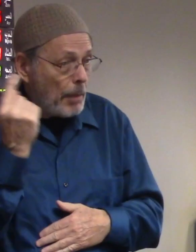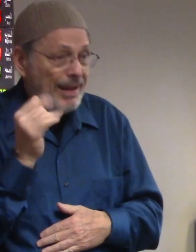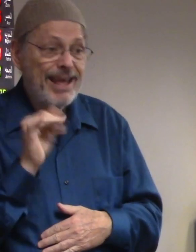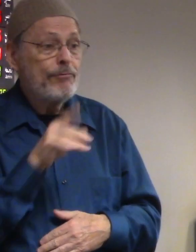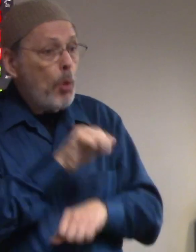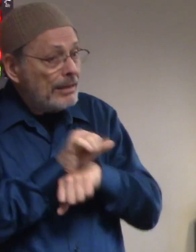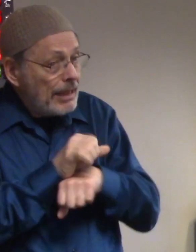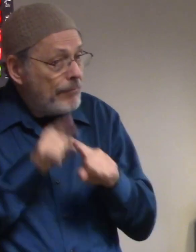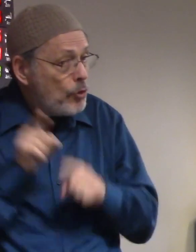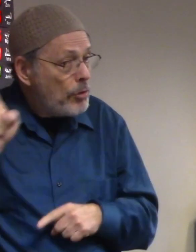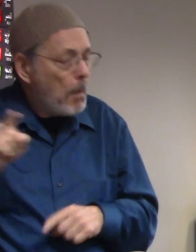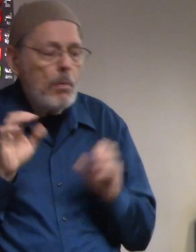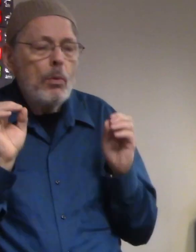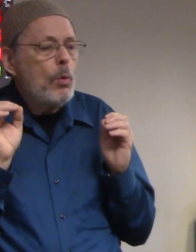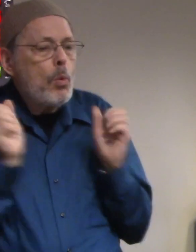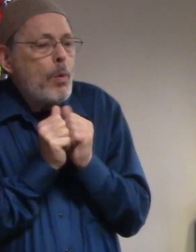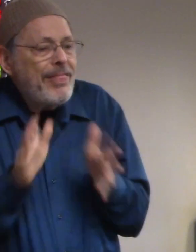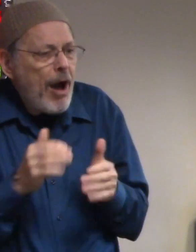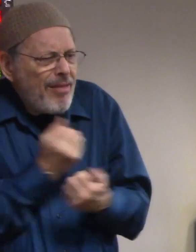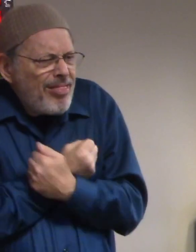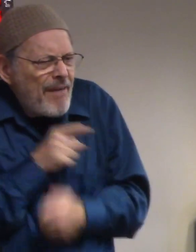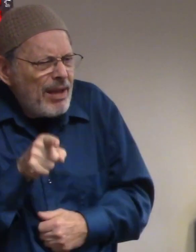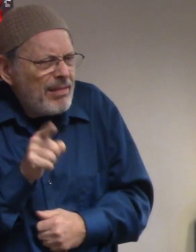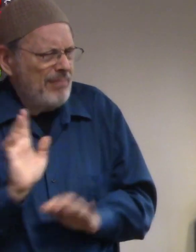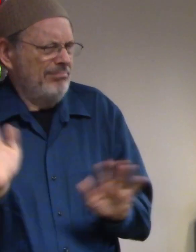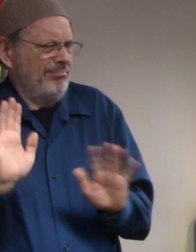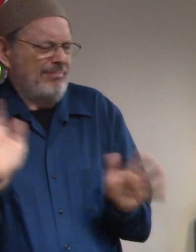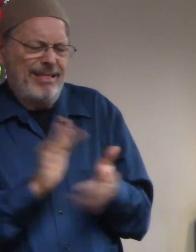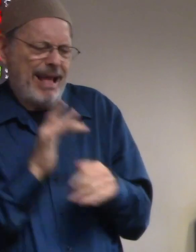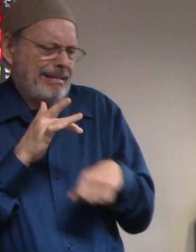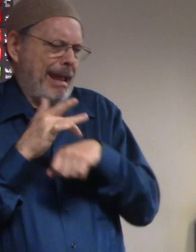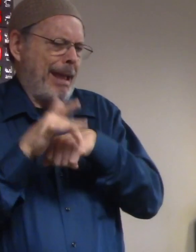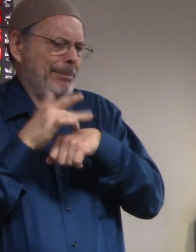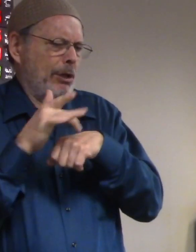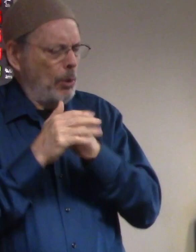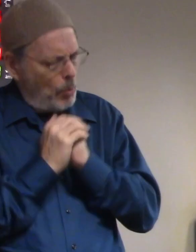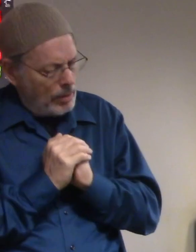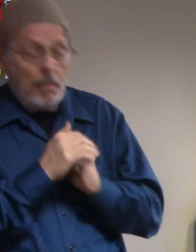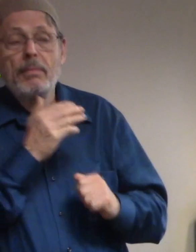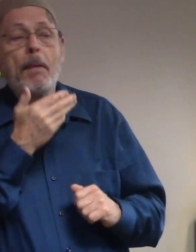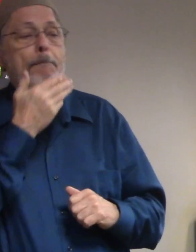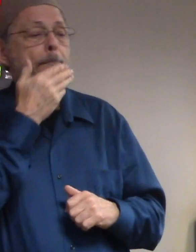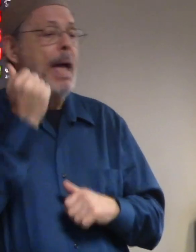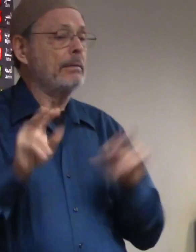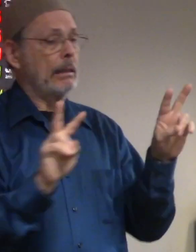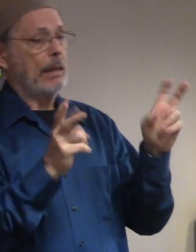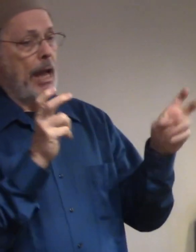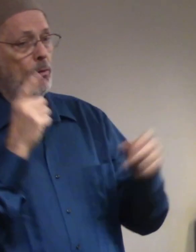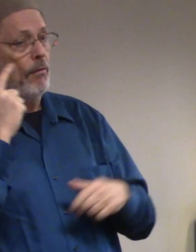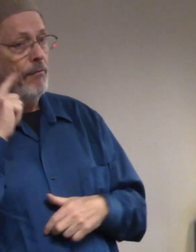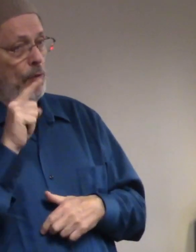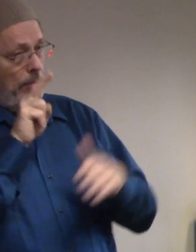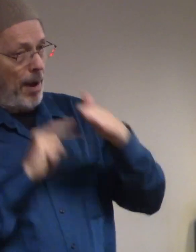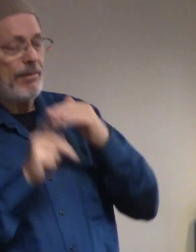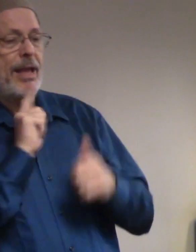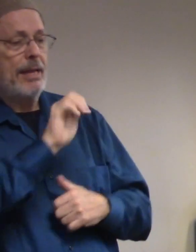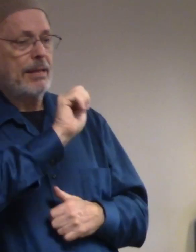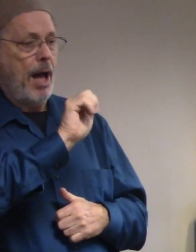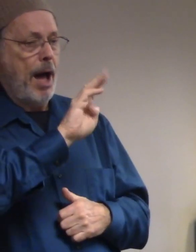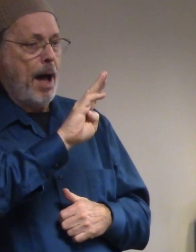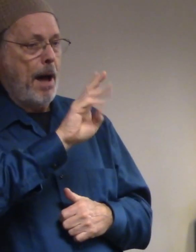are a slave to them without loving them, that's as empty worship. The greatest title of the Prophet ﷺ is